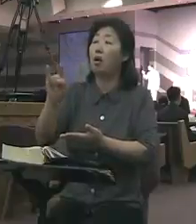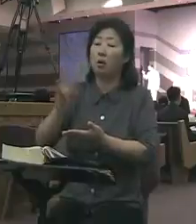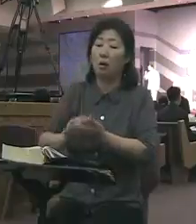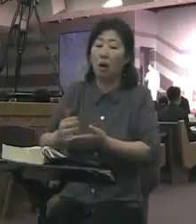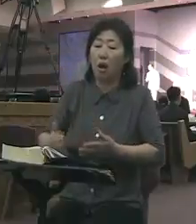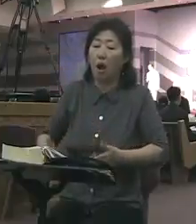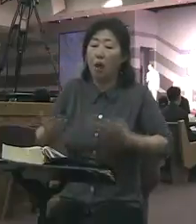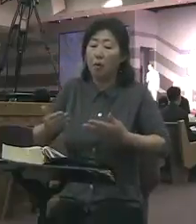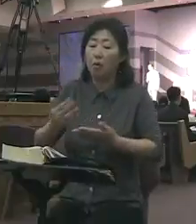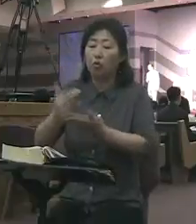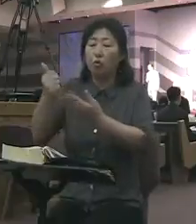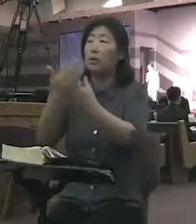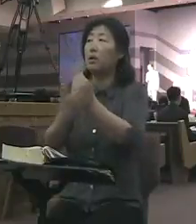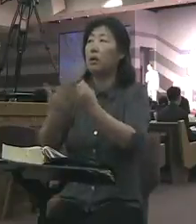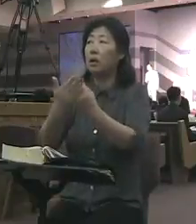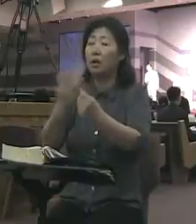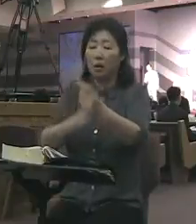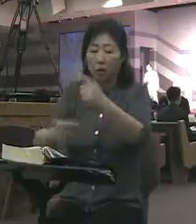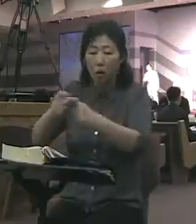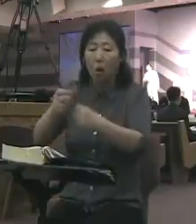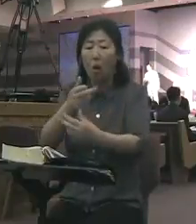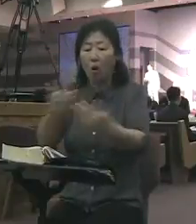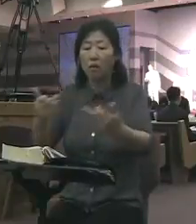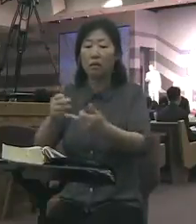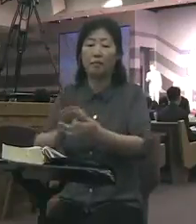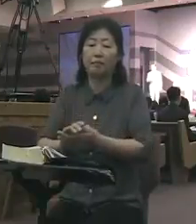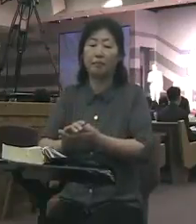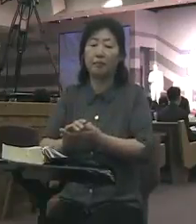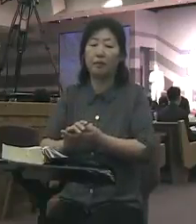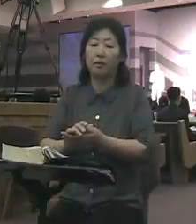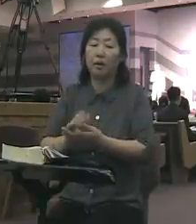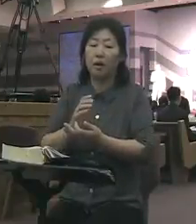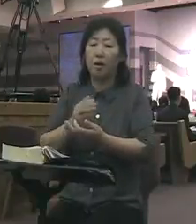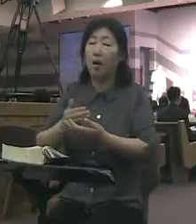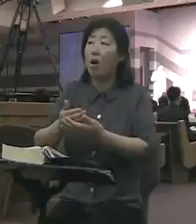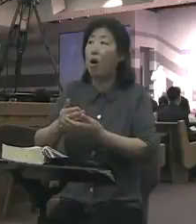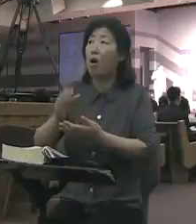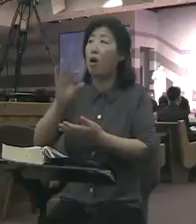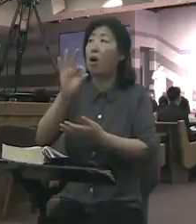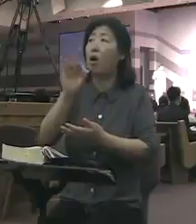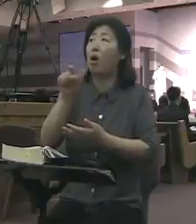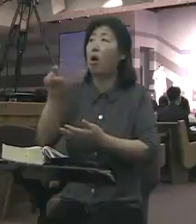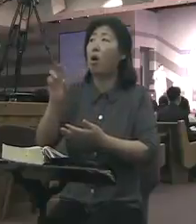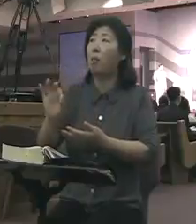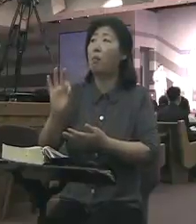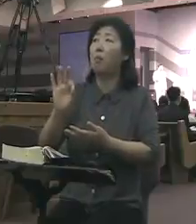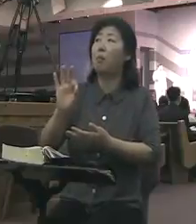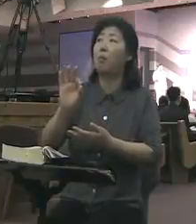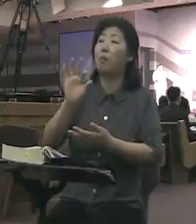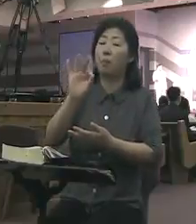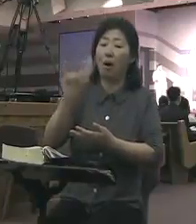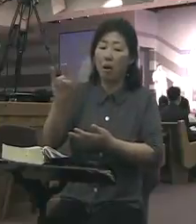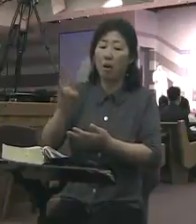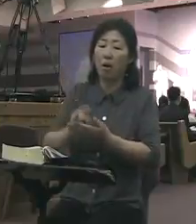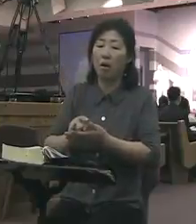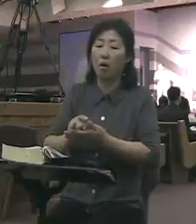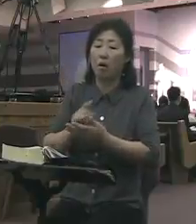크다는 것입니다. 멍에를 쉽게 지을 수 있도록 주님께서 압도적인 은혜를 주시기 때문이라고 말씀하는